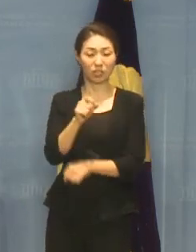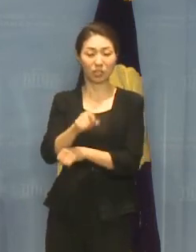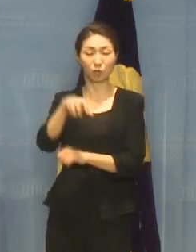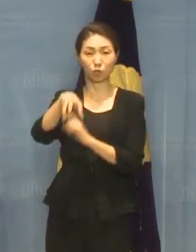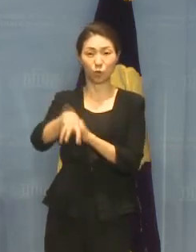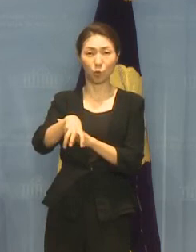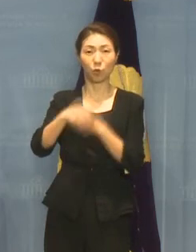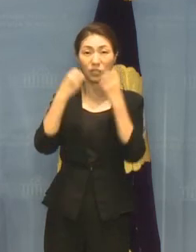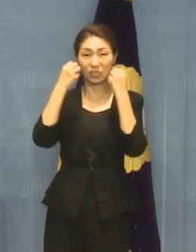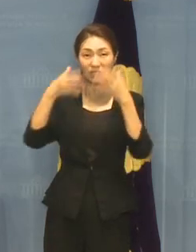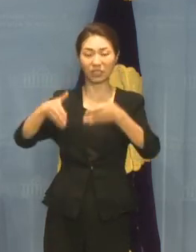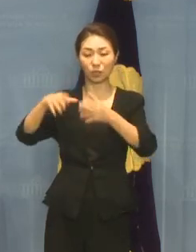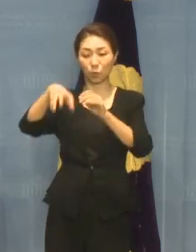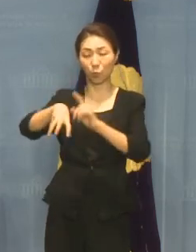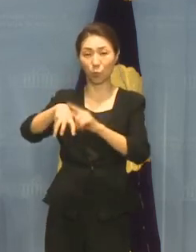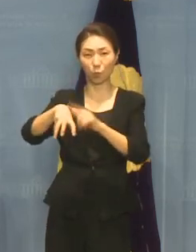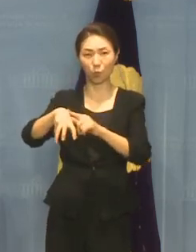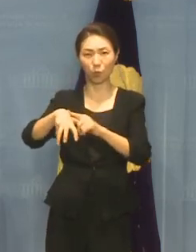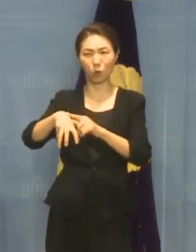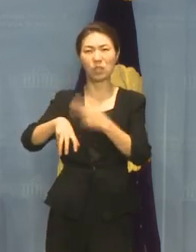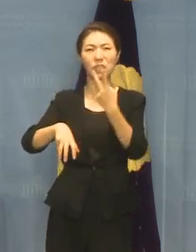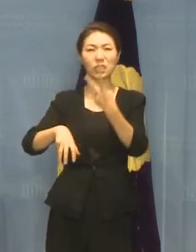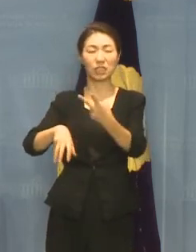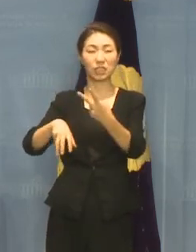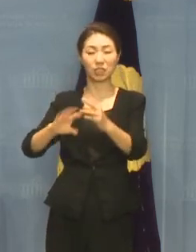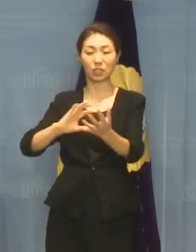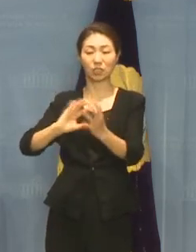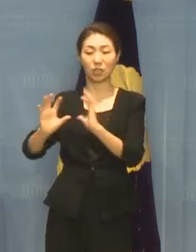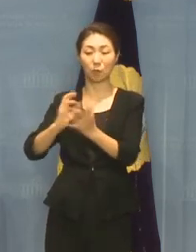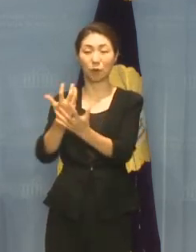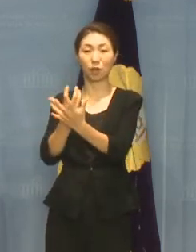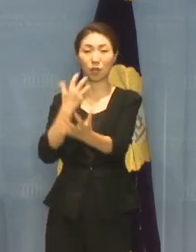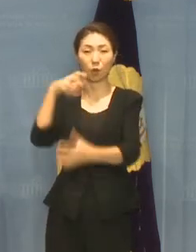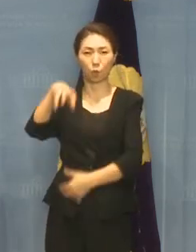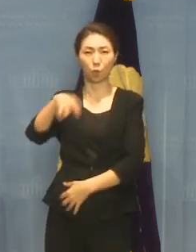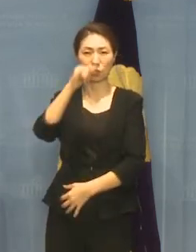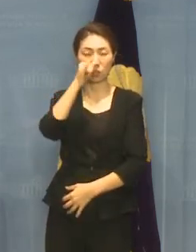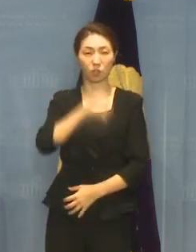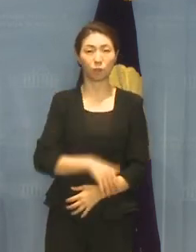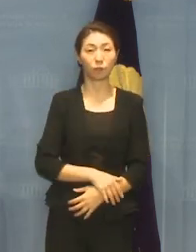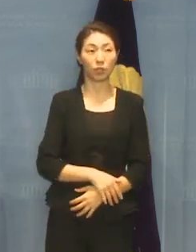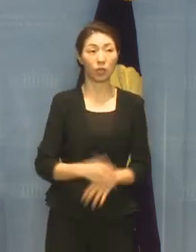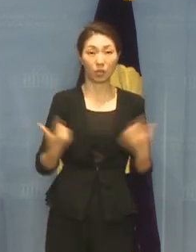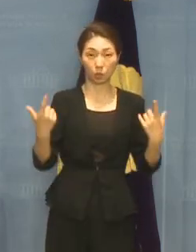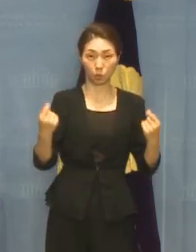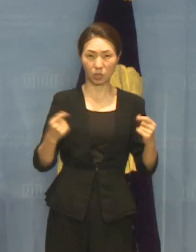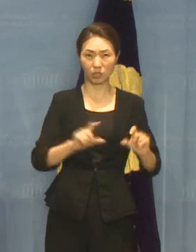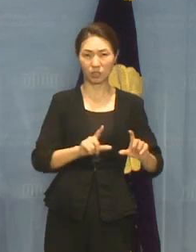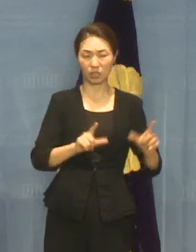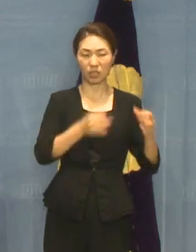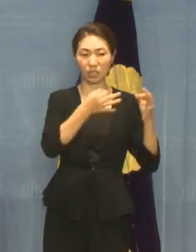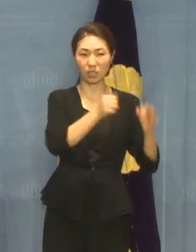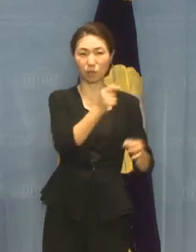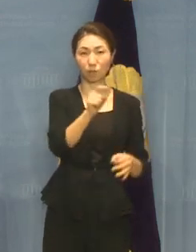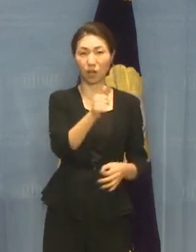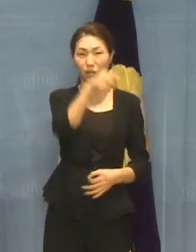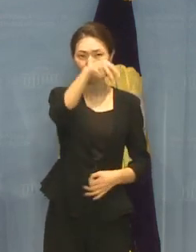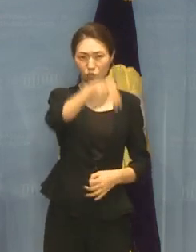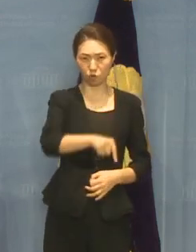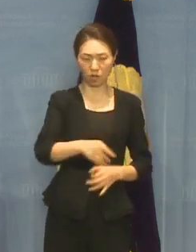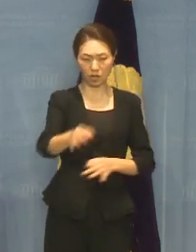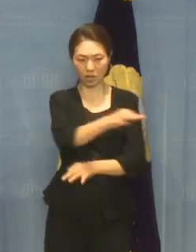예정입니다. 같은 날 오후 7시에는 더불어민주당 김한규 의원실이 주최하는 김한규와 경제읽기